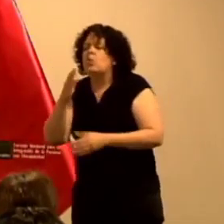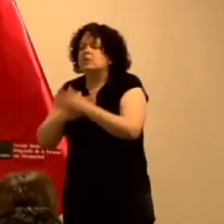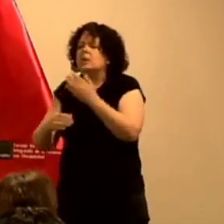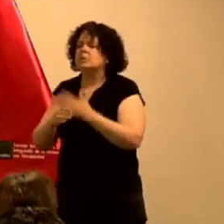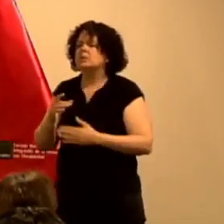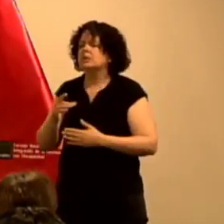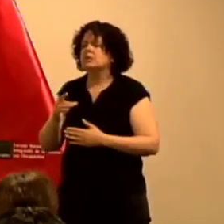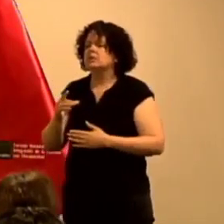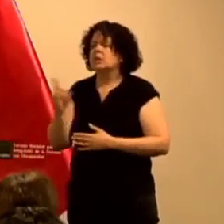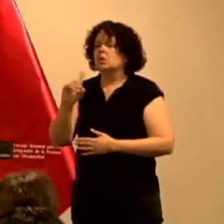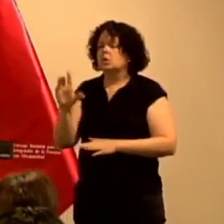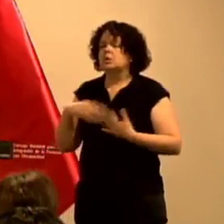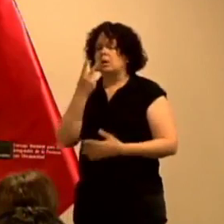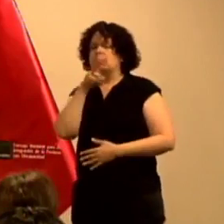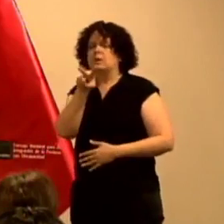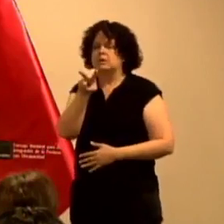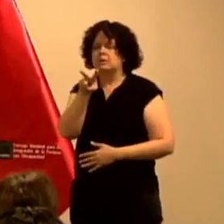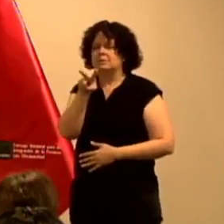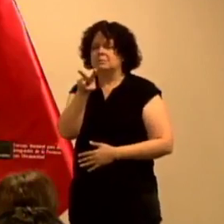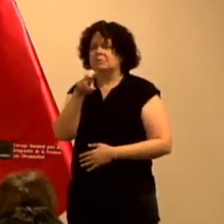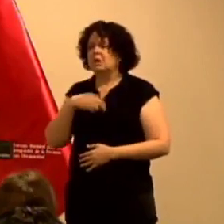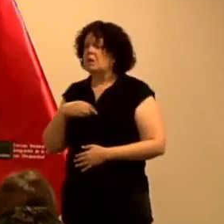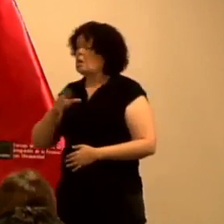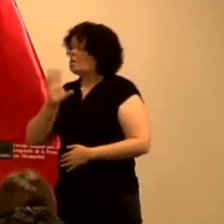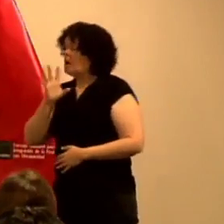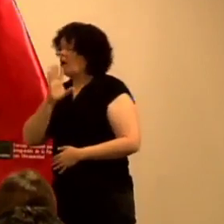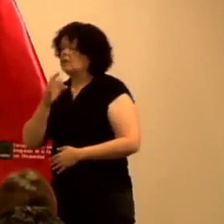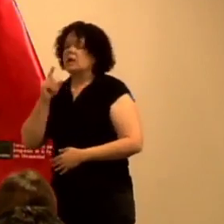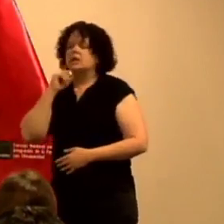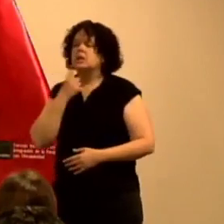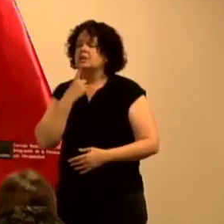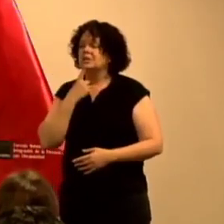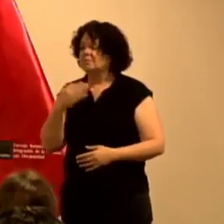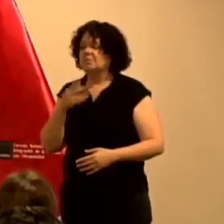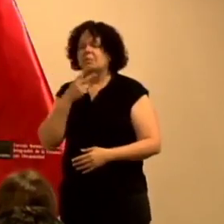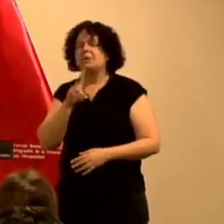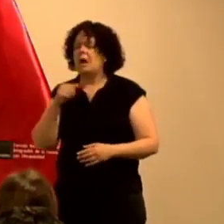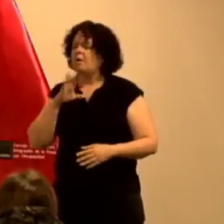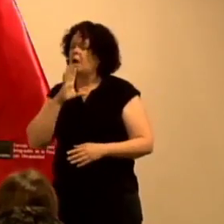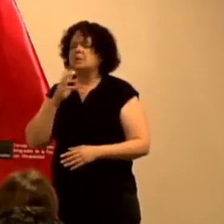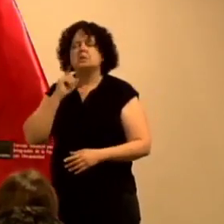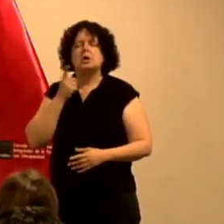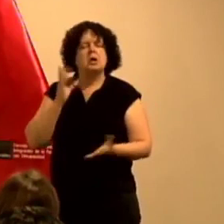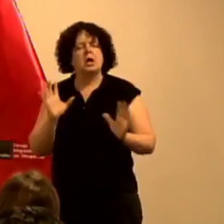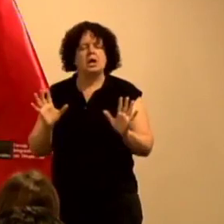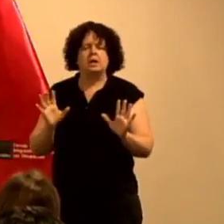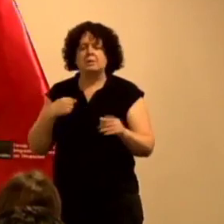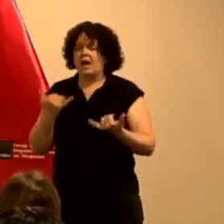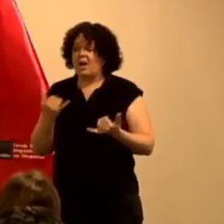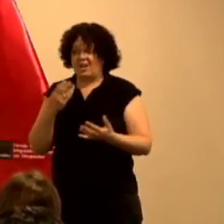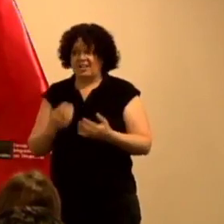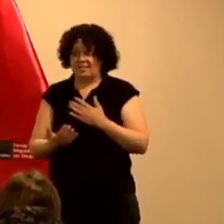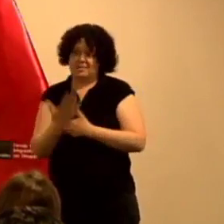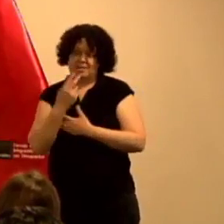Por ejemplo, los auditivos. Todos pueden hablar de los sordos. Hemos visto hoy día a dos niñas con discapacidad auditiva,